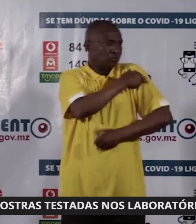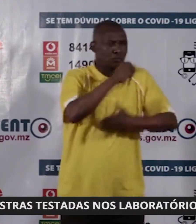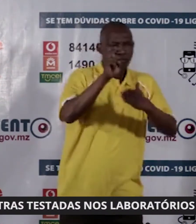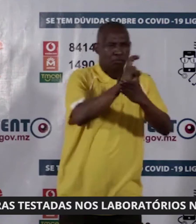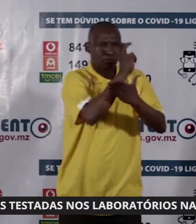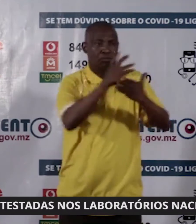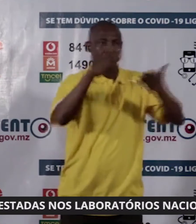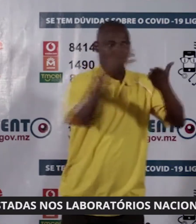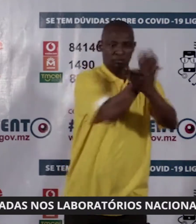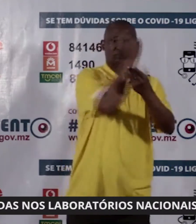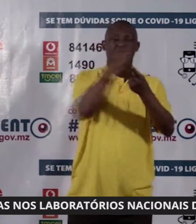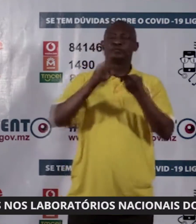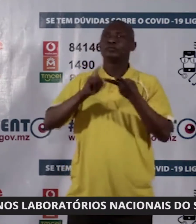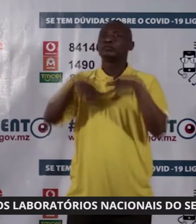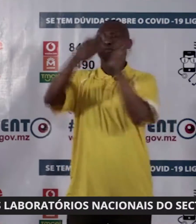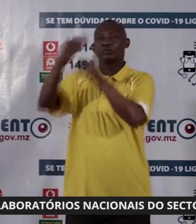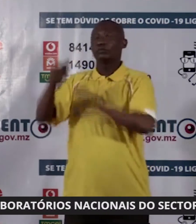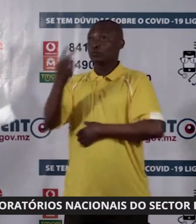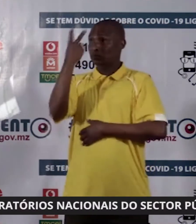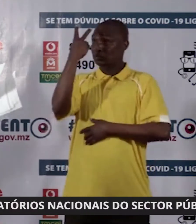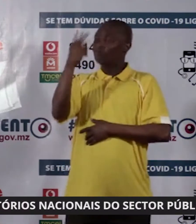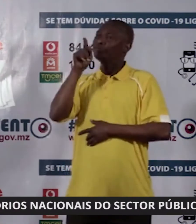do rastreio de contactos com casos positivos.